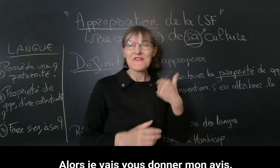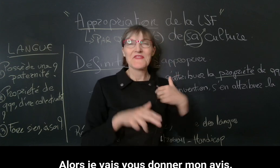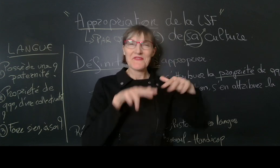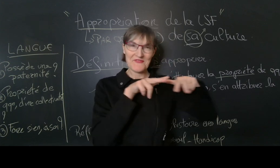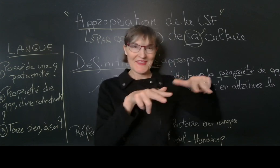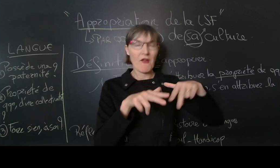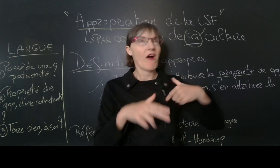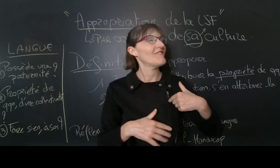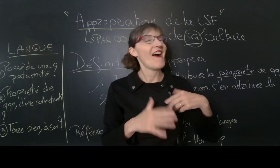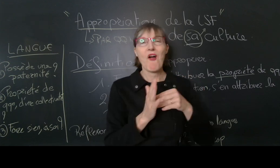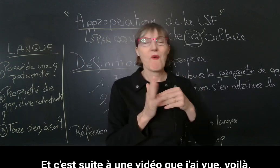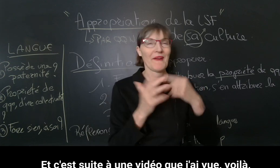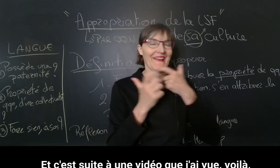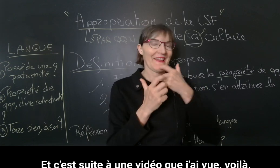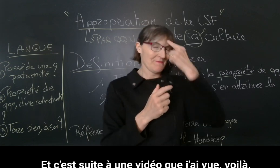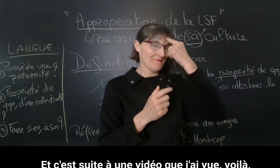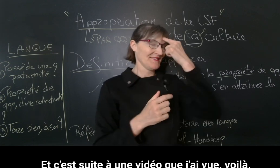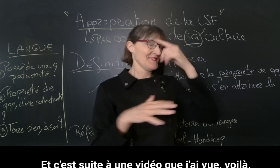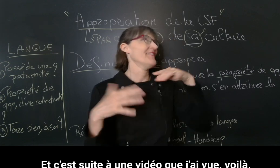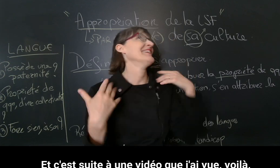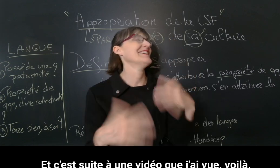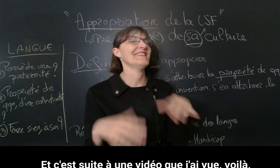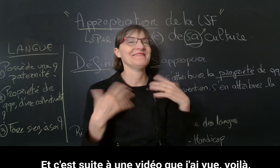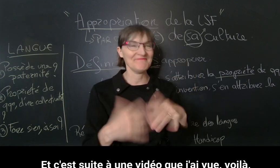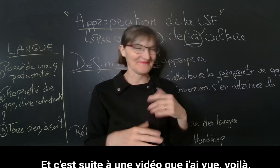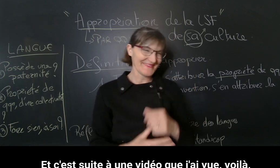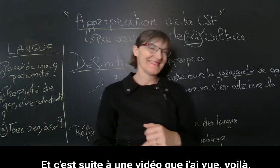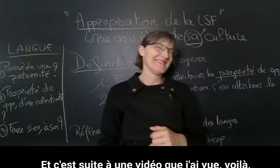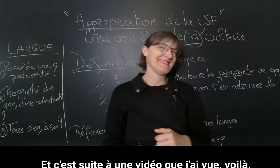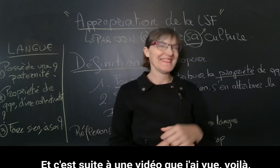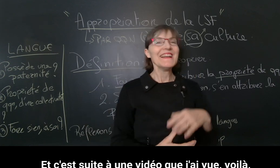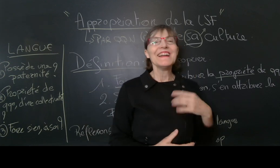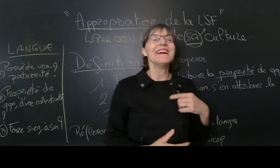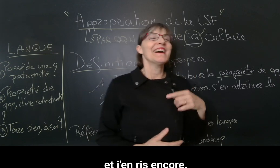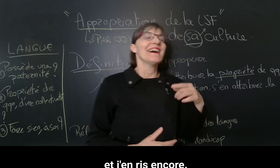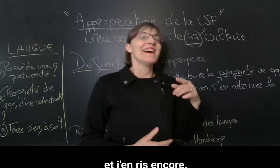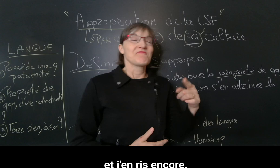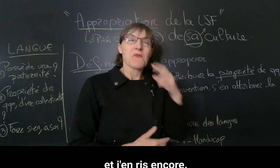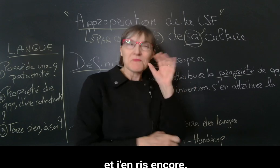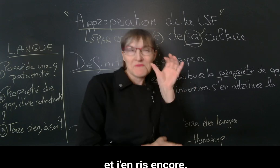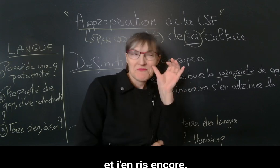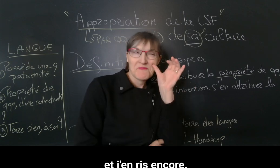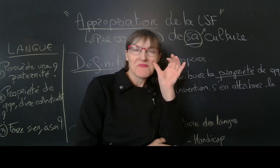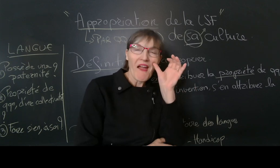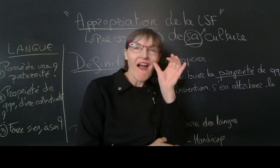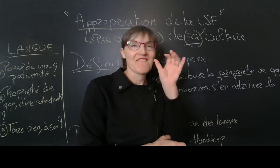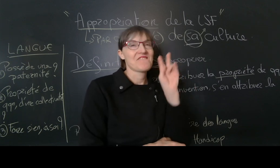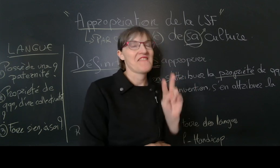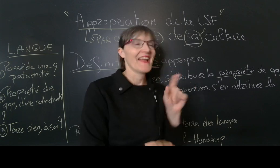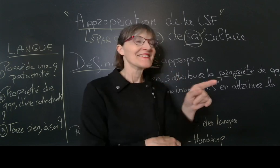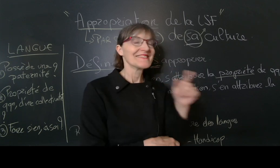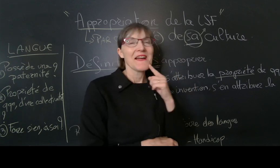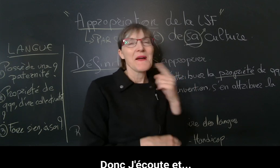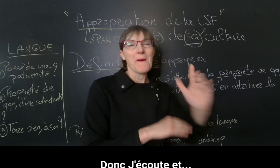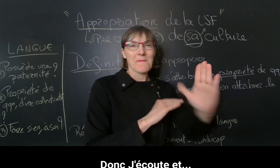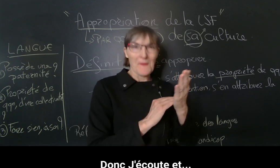et à ce suite à une vidéo que j'ai vu voilà et j'en rie encore donc j